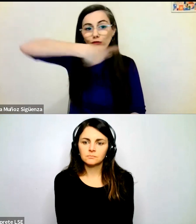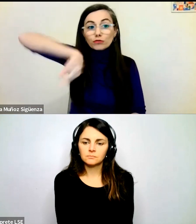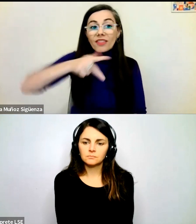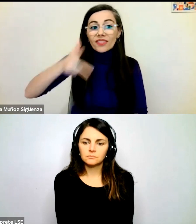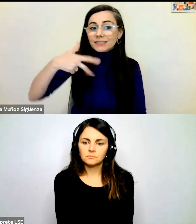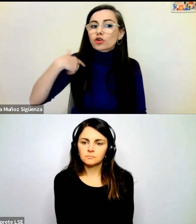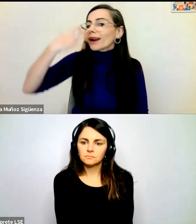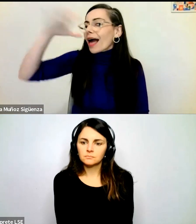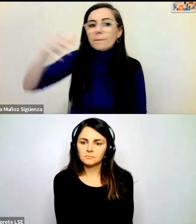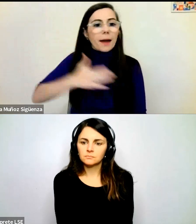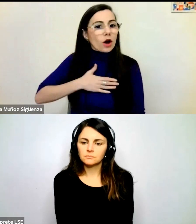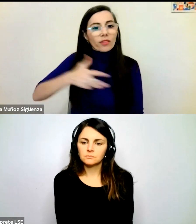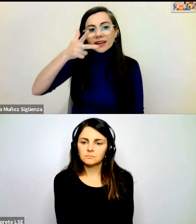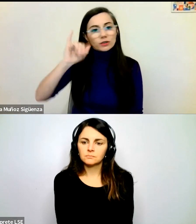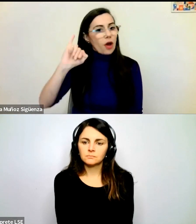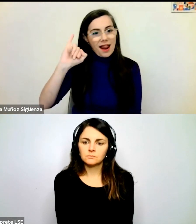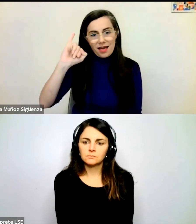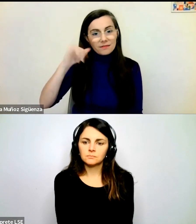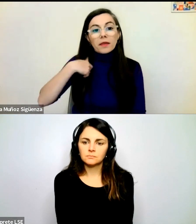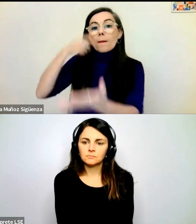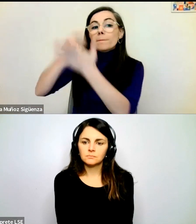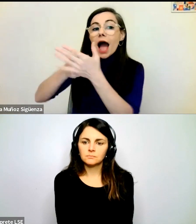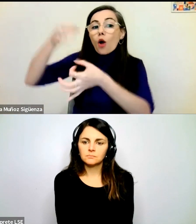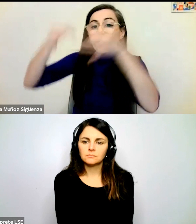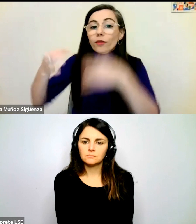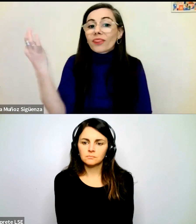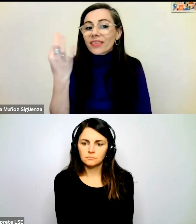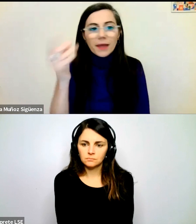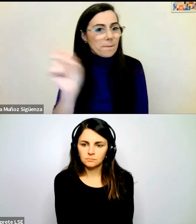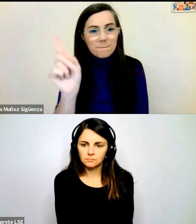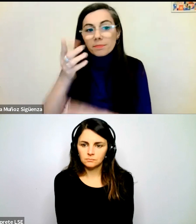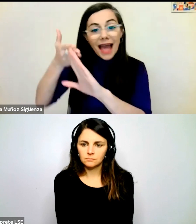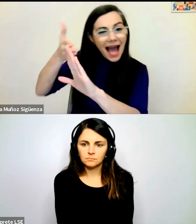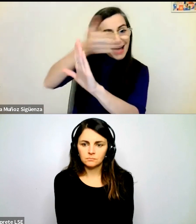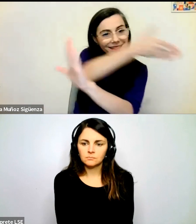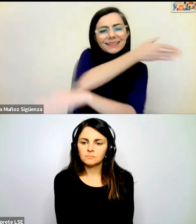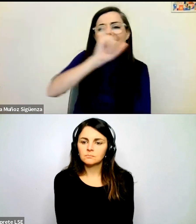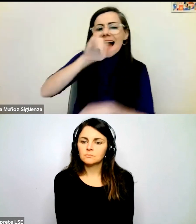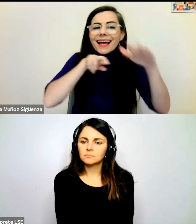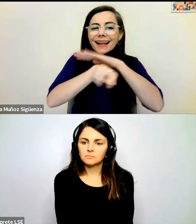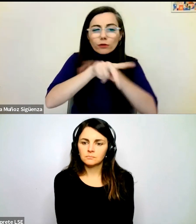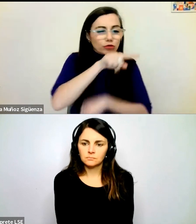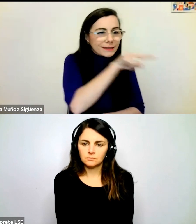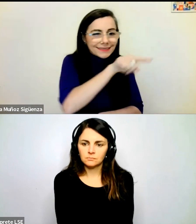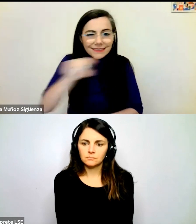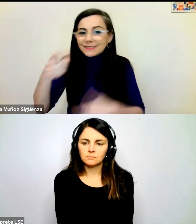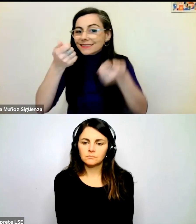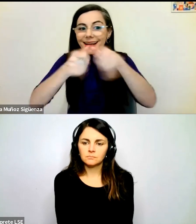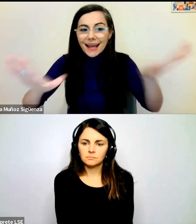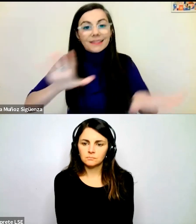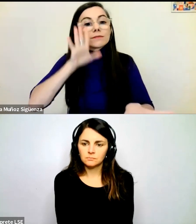manera gratuita. Cualquier ciudadano o ciudadana tiene derecho a reclamar por sus derechos y no tiene que pagar un